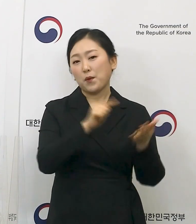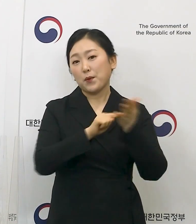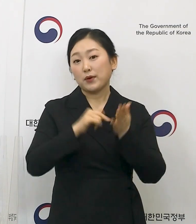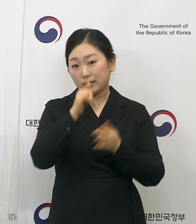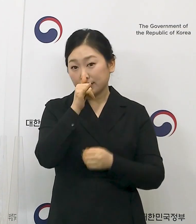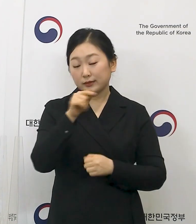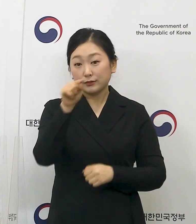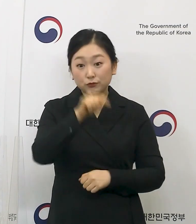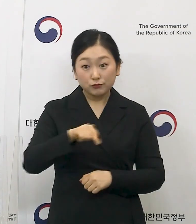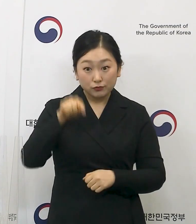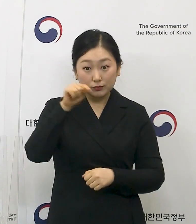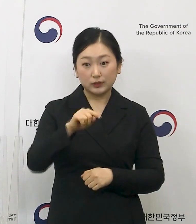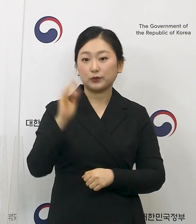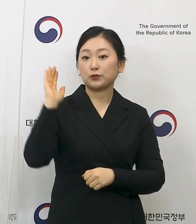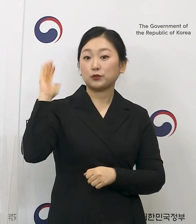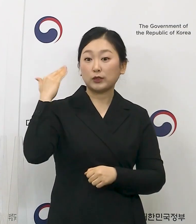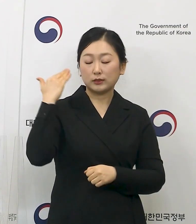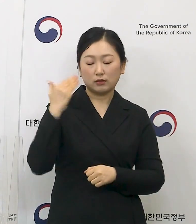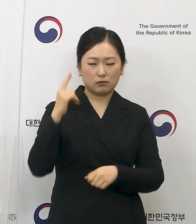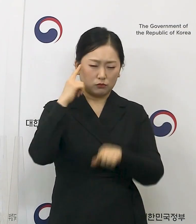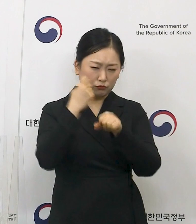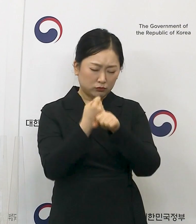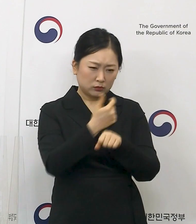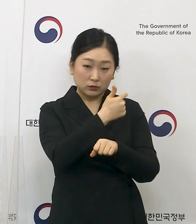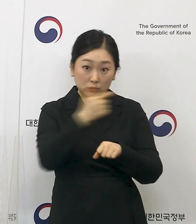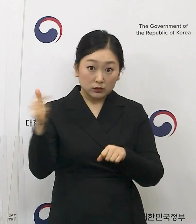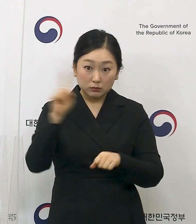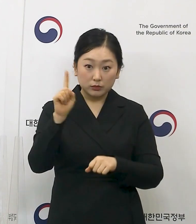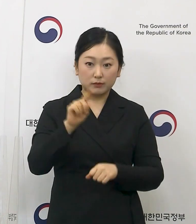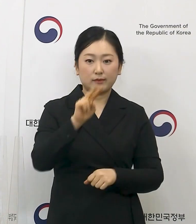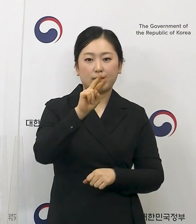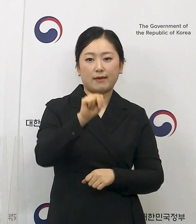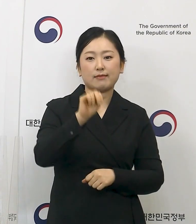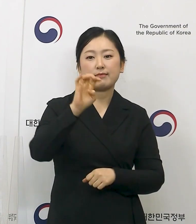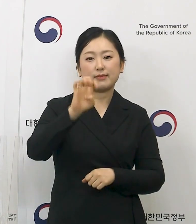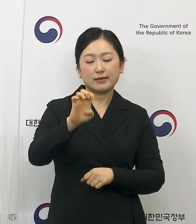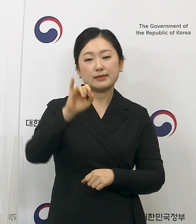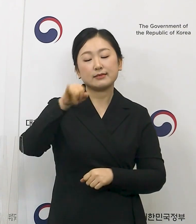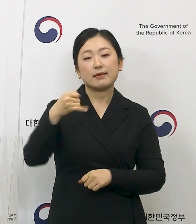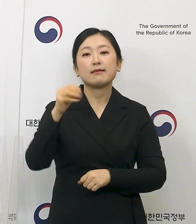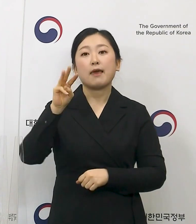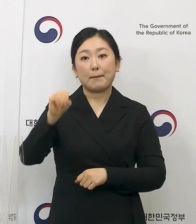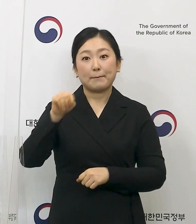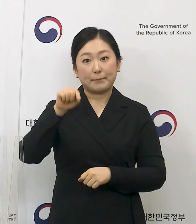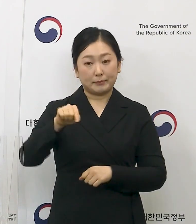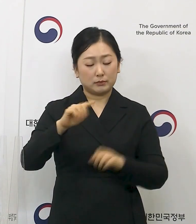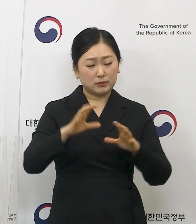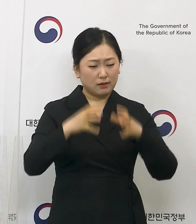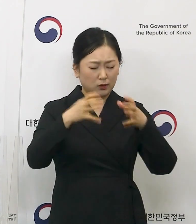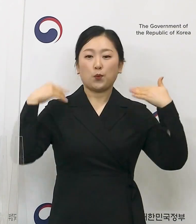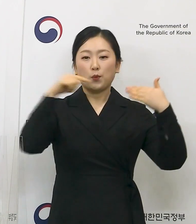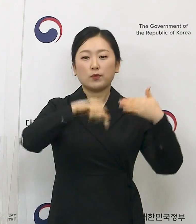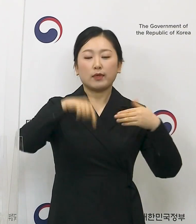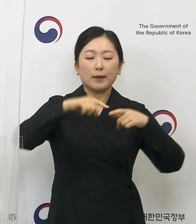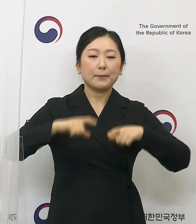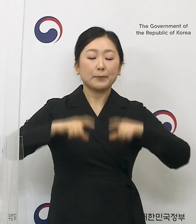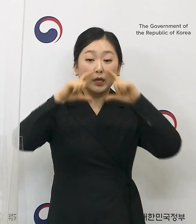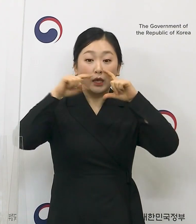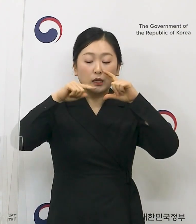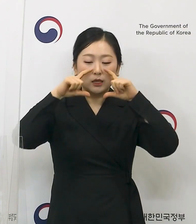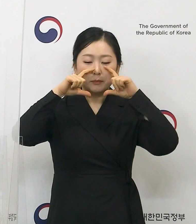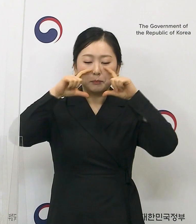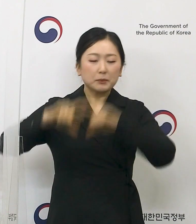중 특히 최근 대규모 연구로서 NEJM이라는 세계 최고 권위 학술지에서